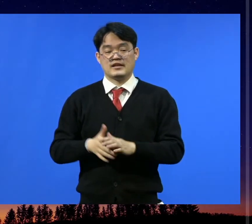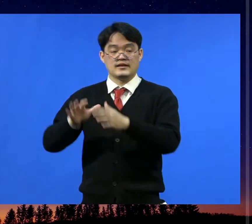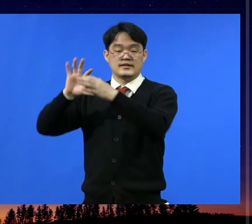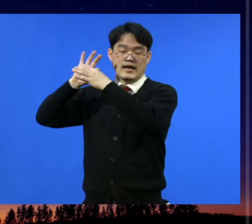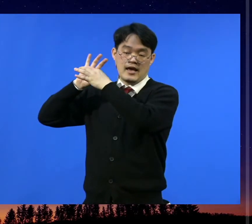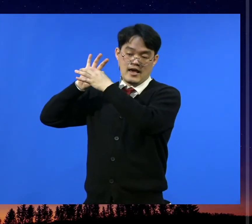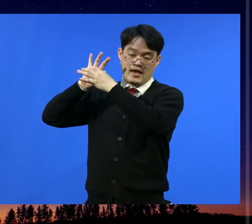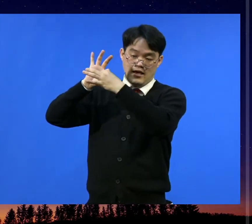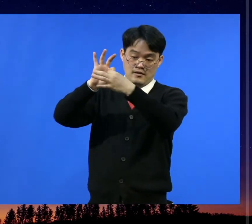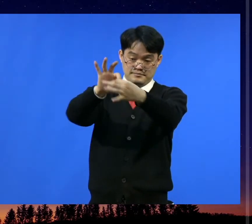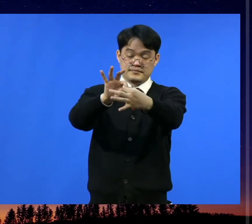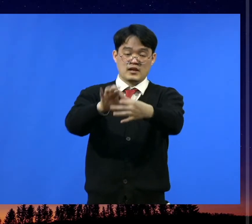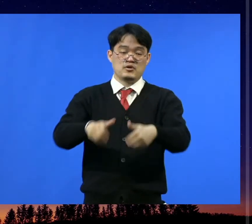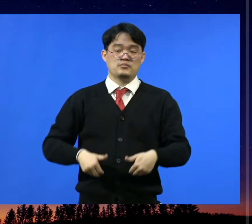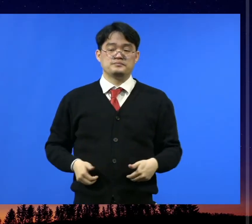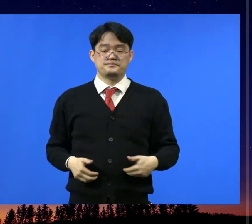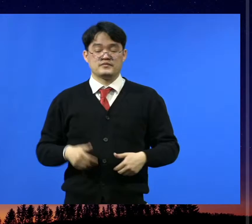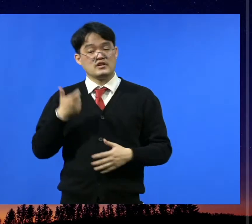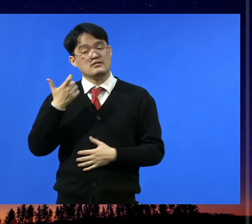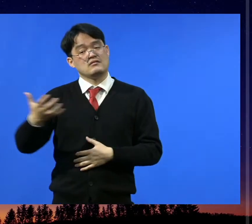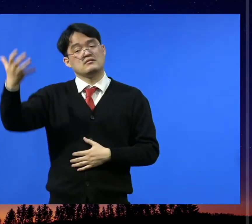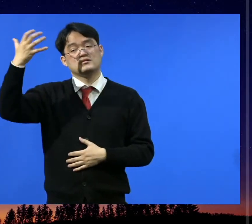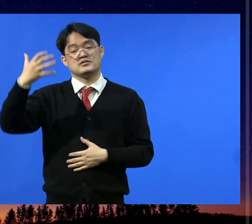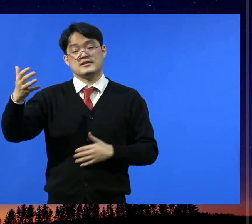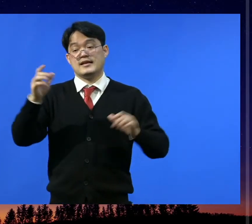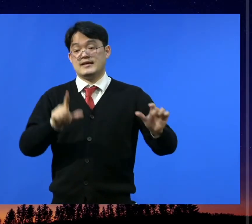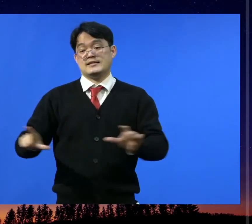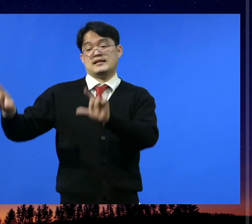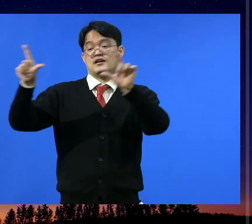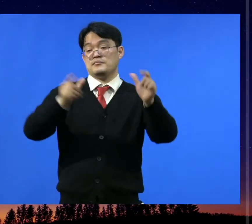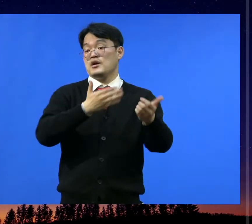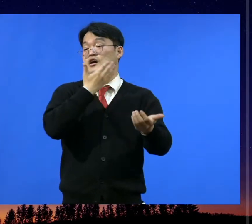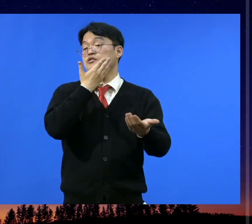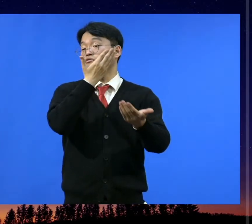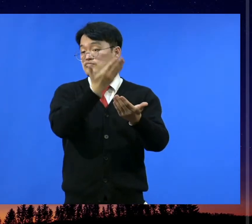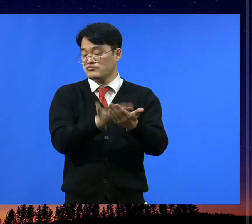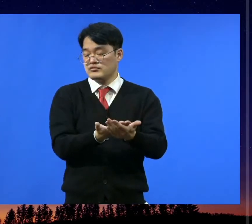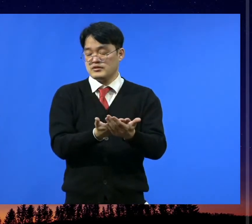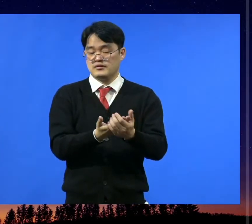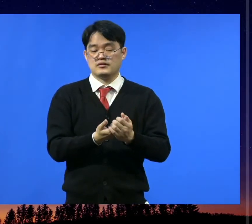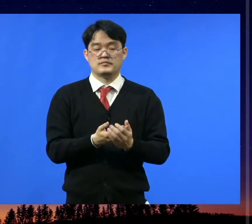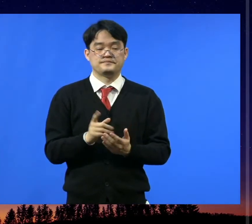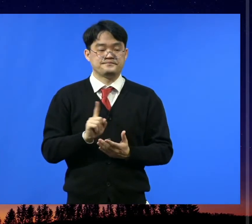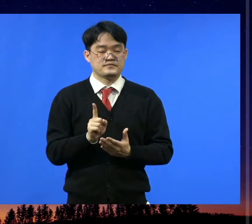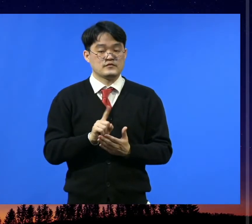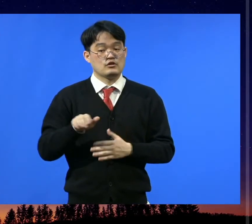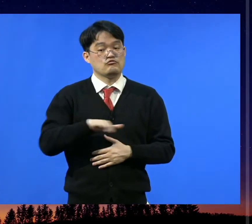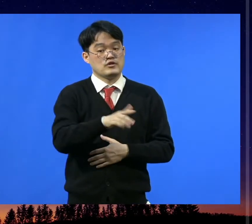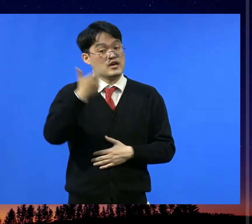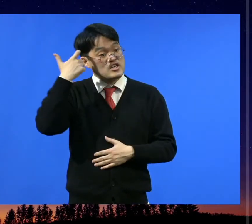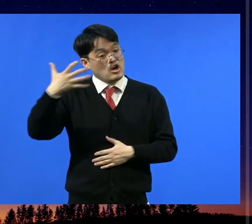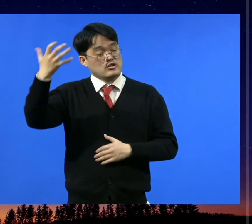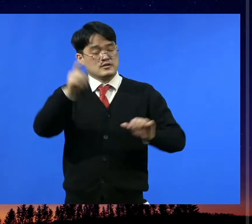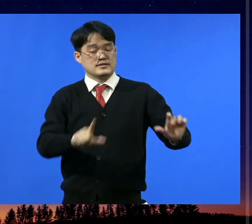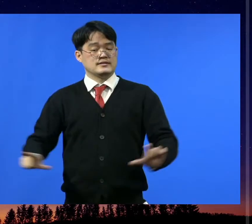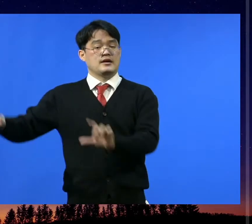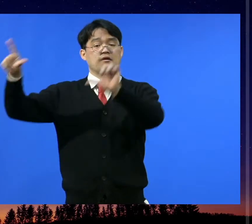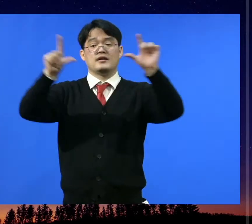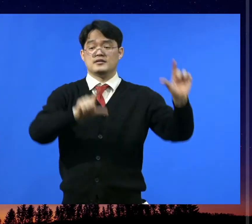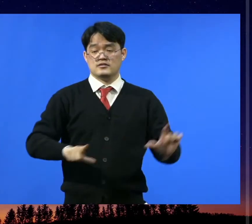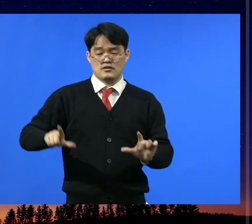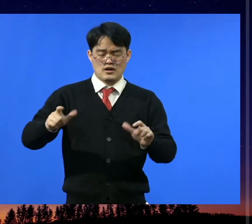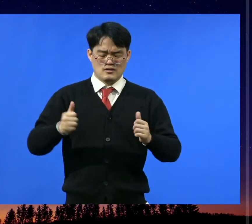지속성이에요. 그래서 여러분, 영적 삶에 참 중요한 것은 일반 생활에서도 그렇지만 우리 영적 생활에서